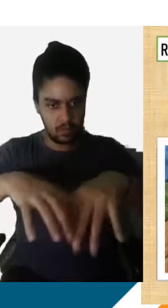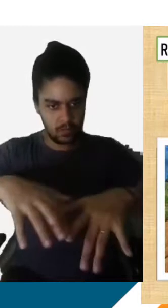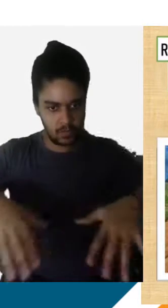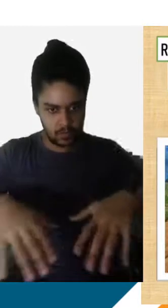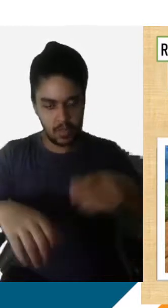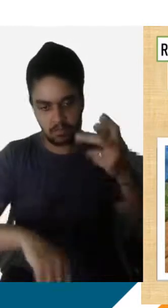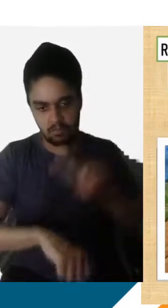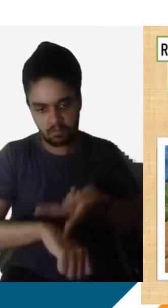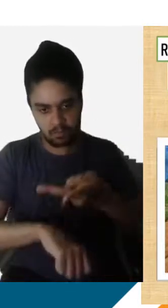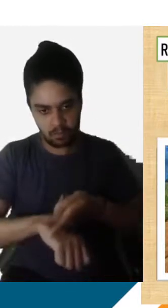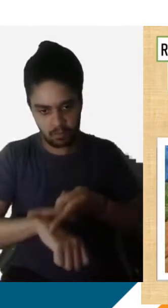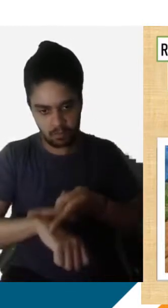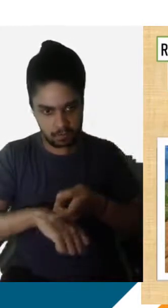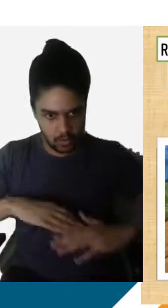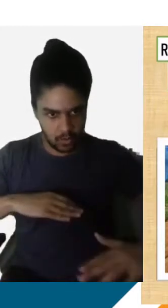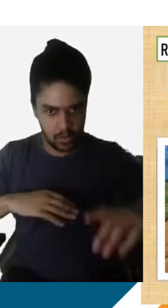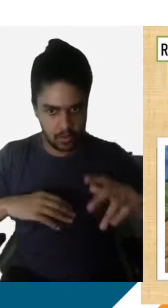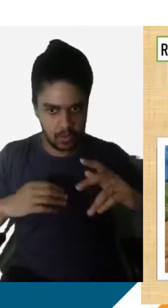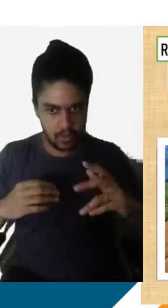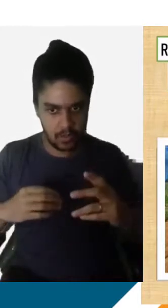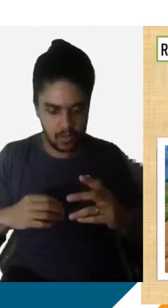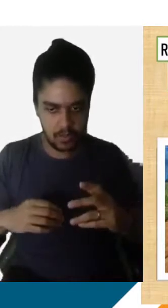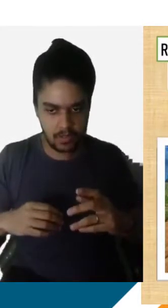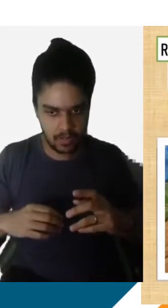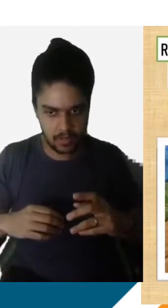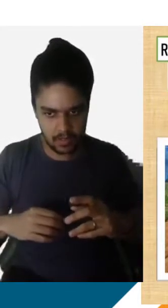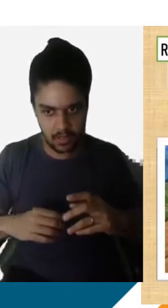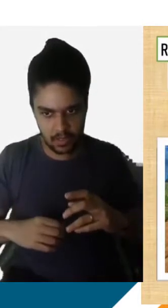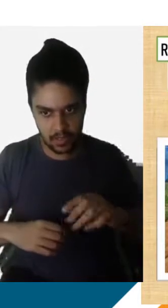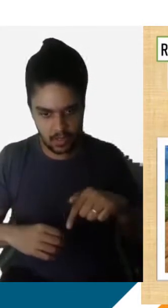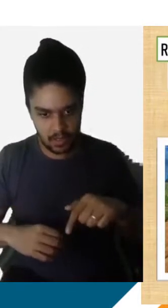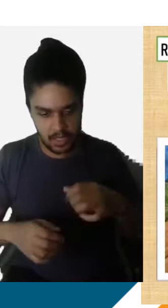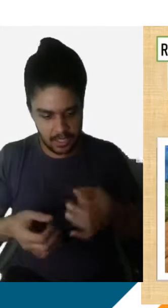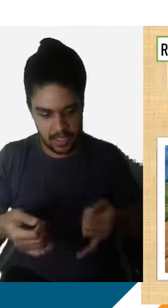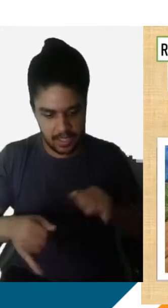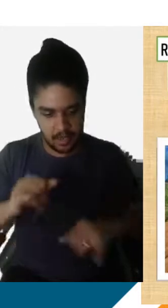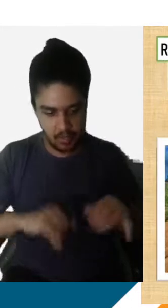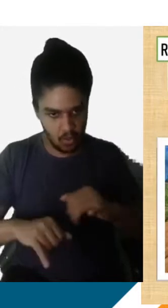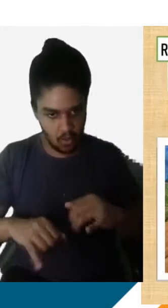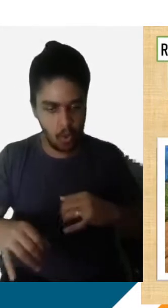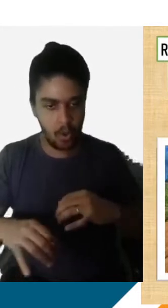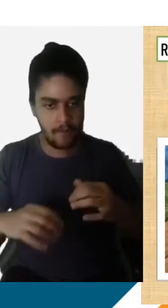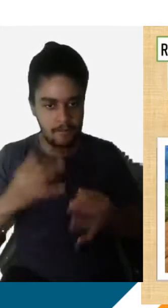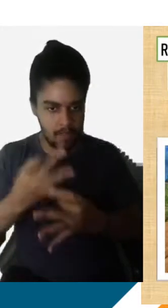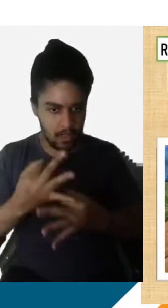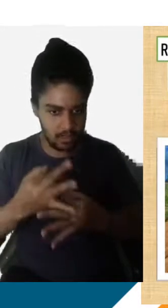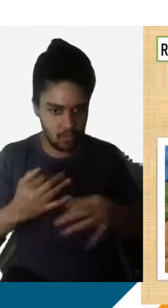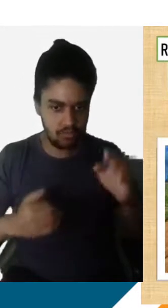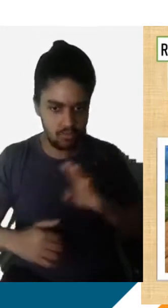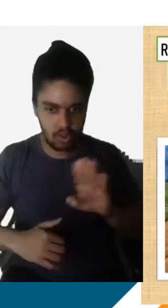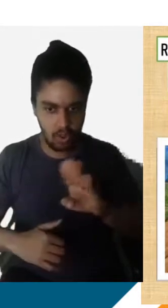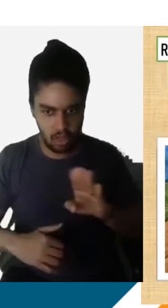fragmentação da rocha ou do solo, se constitui em intemperismo químico, físico e biológico.